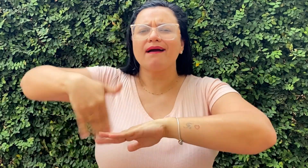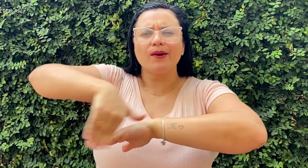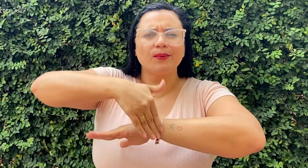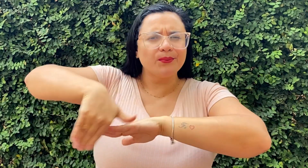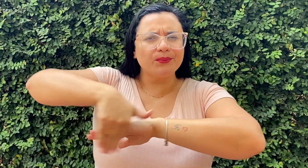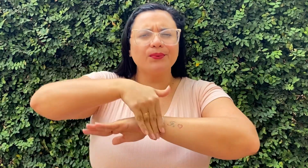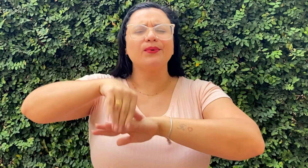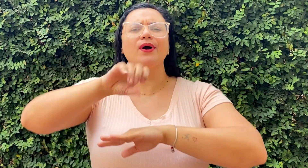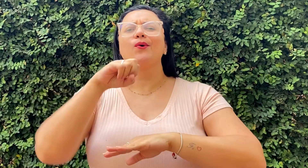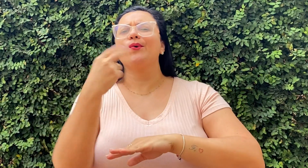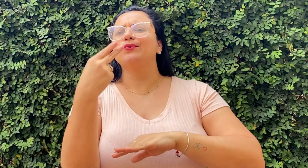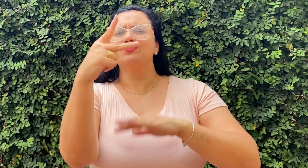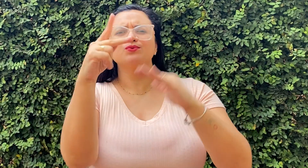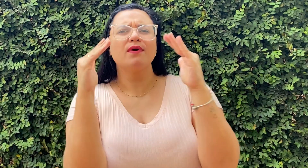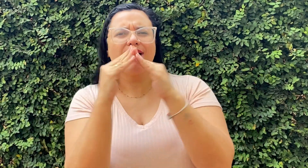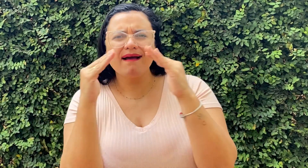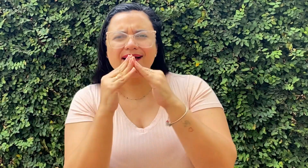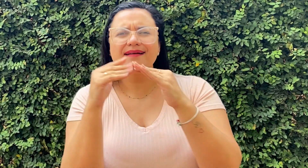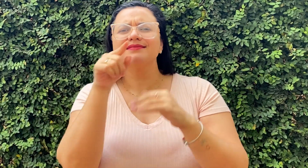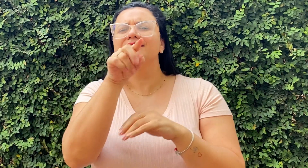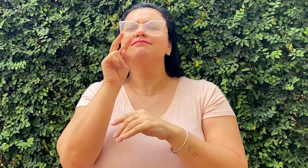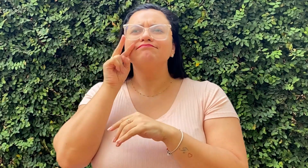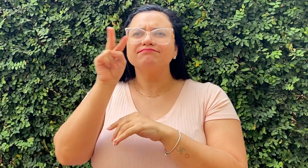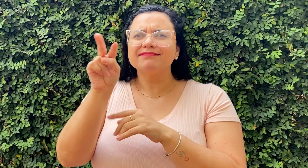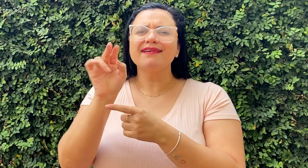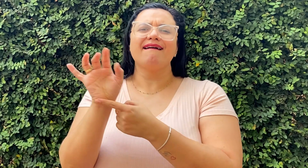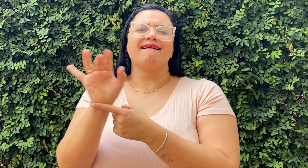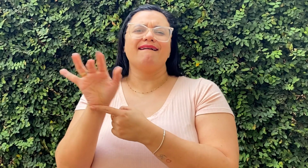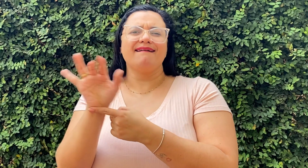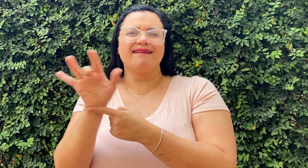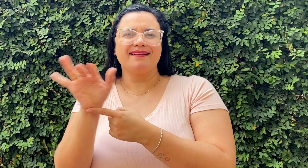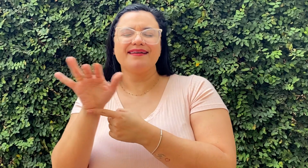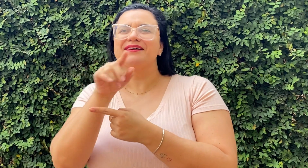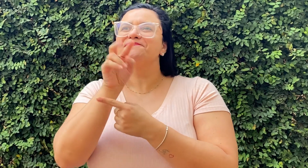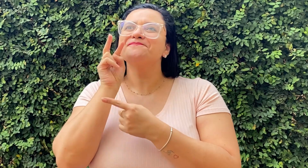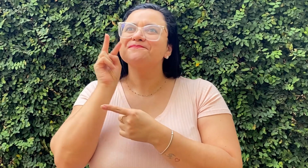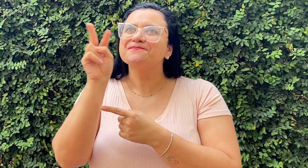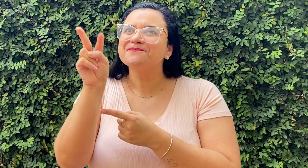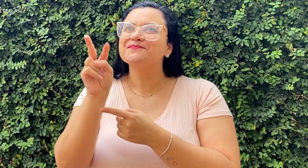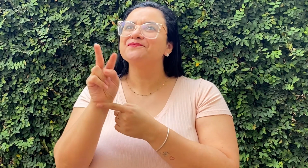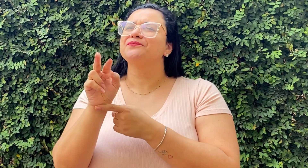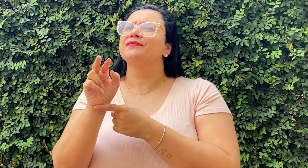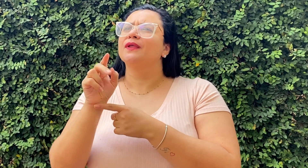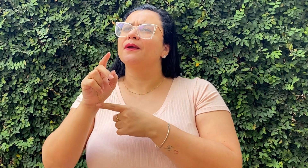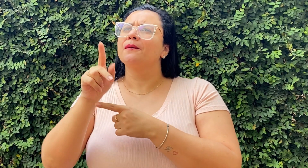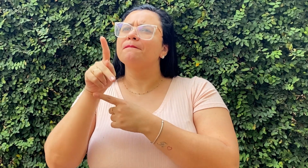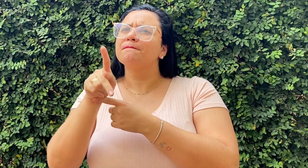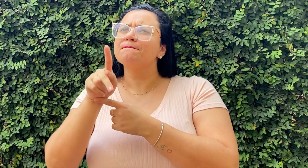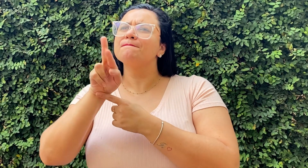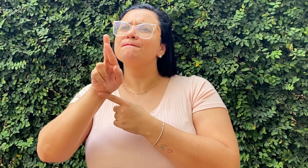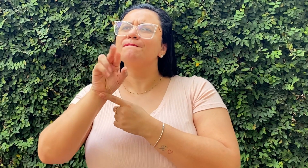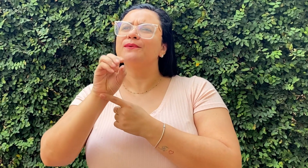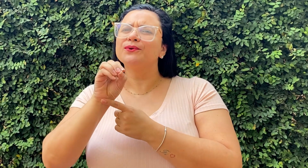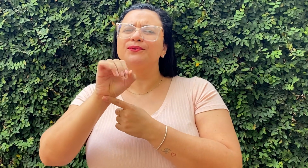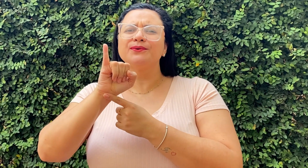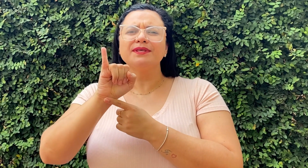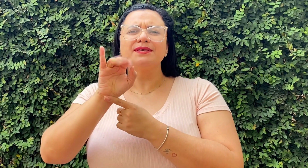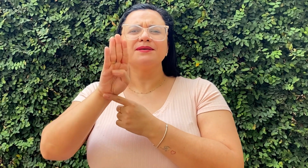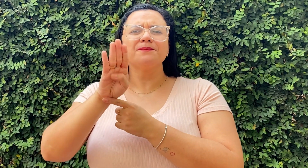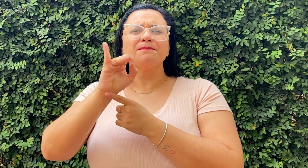Se você estiver na rua, na sua casa, comece a observar as palavras, o que você tem na sua casa, por exemplo. Proibido,